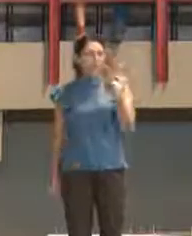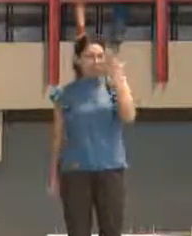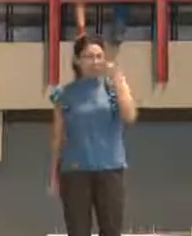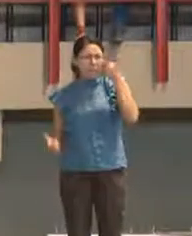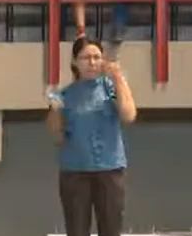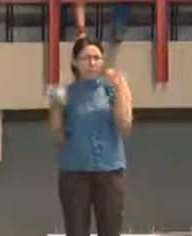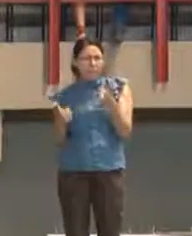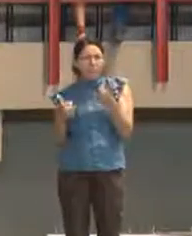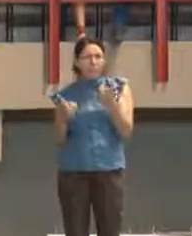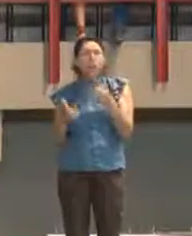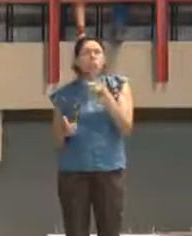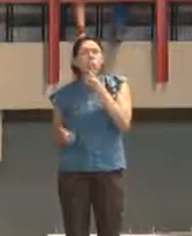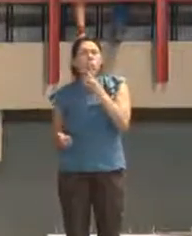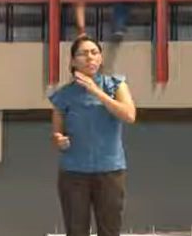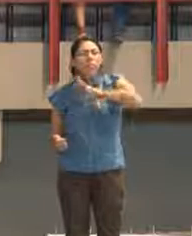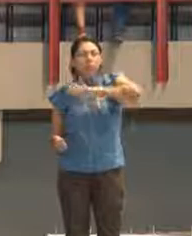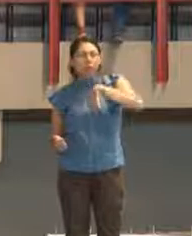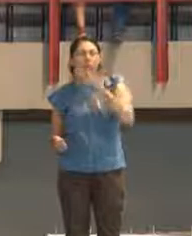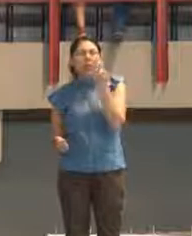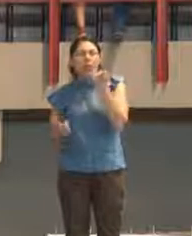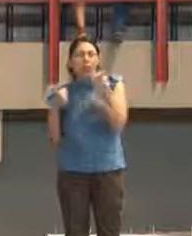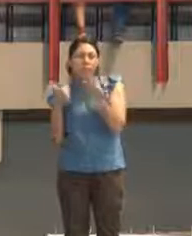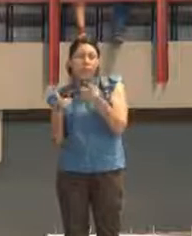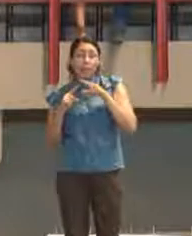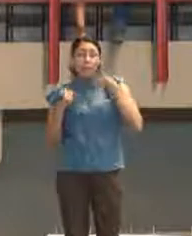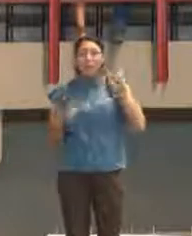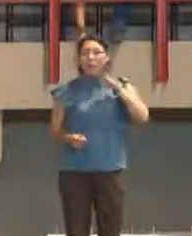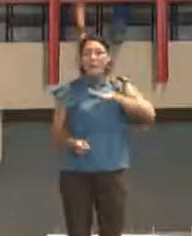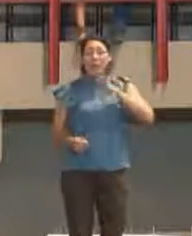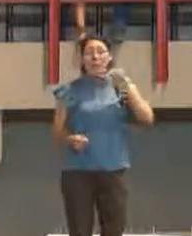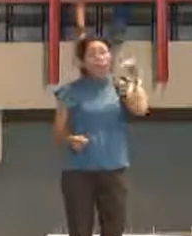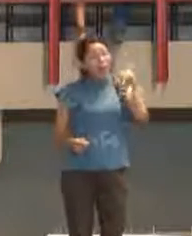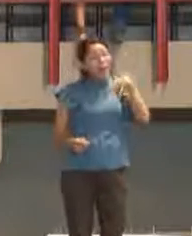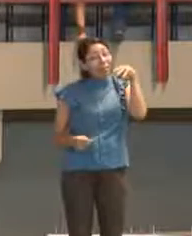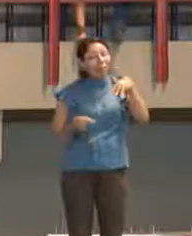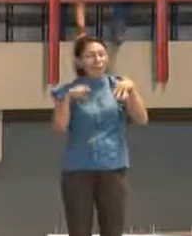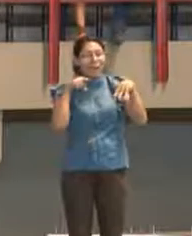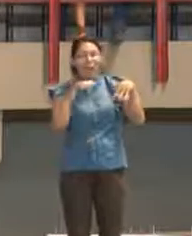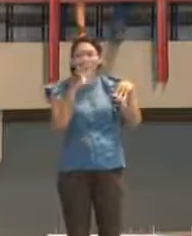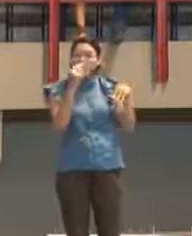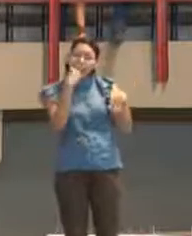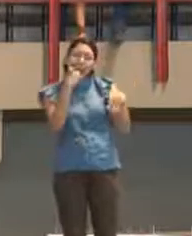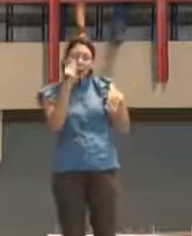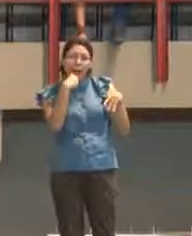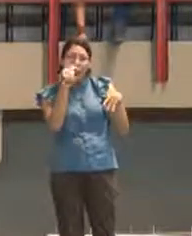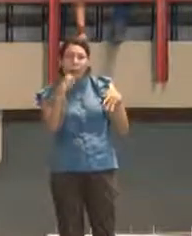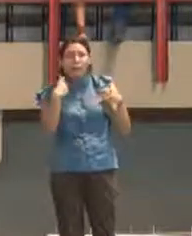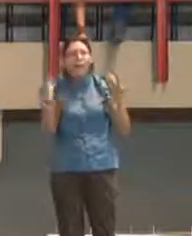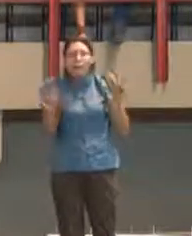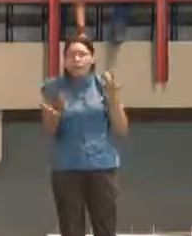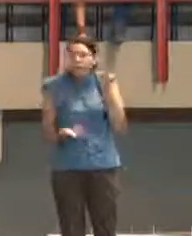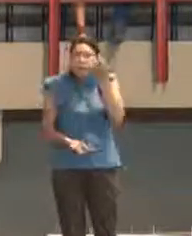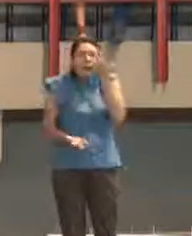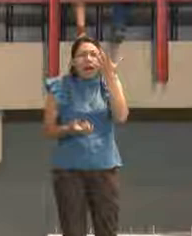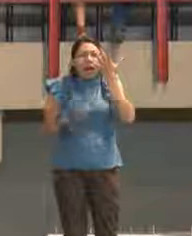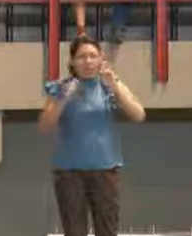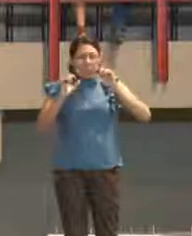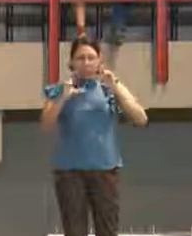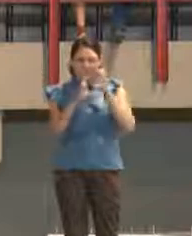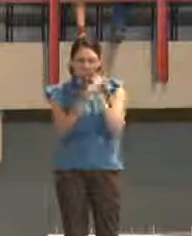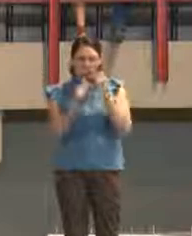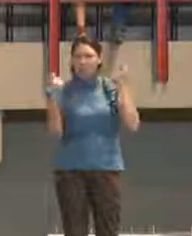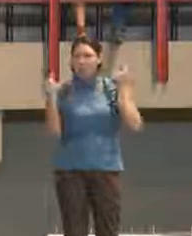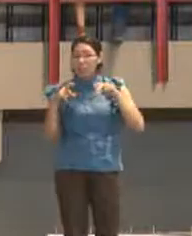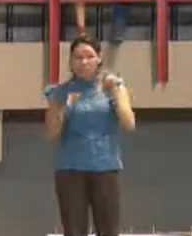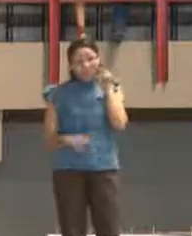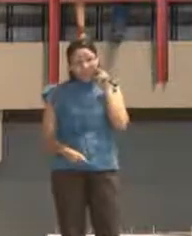conhecimentos gerais, mas em compensação em matemática ele fica devendo. E isso é claro, a olho nu, é ou não é? Não precisa fazer cálculo matemático para se observar